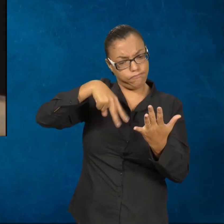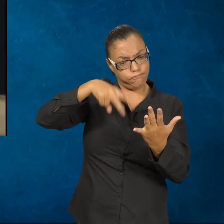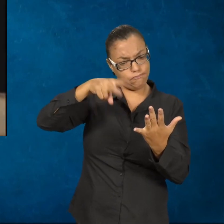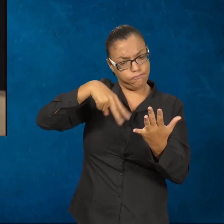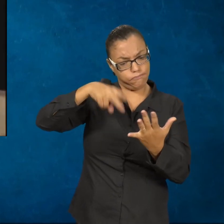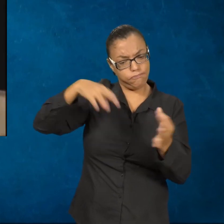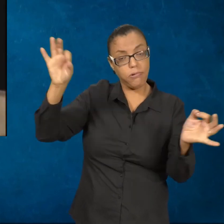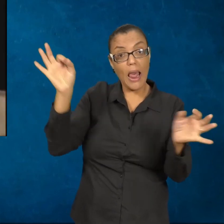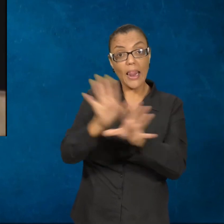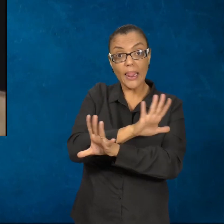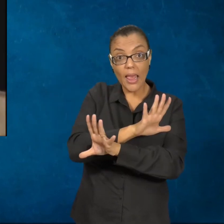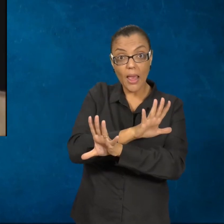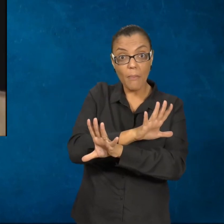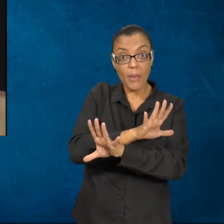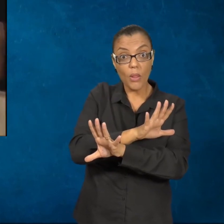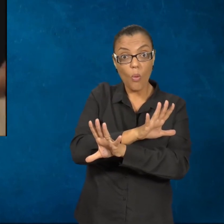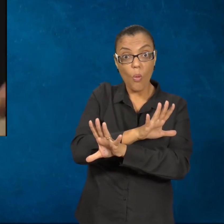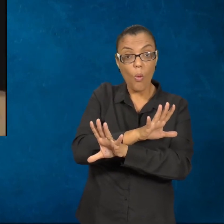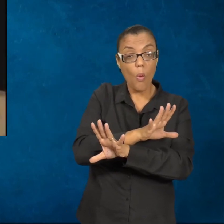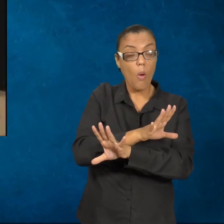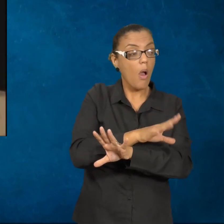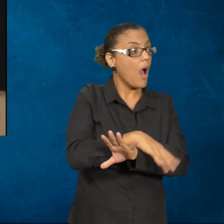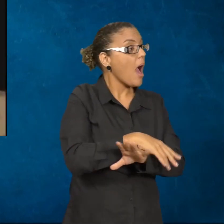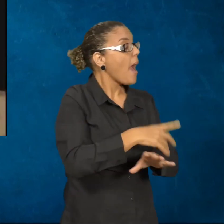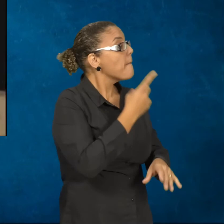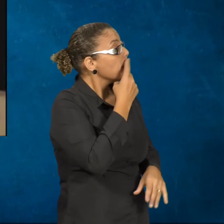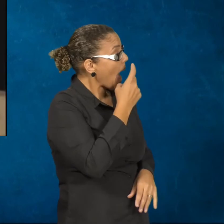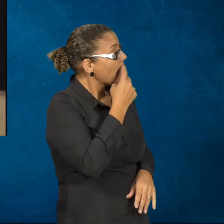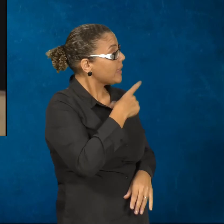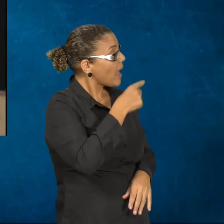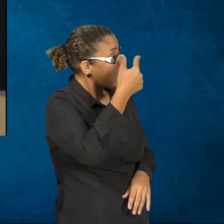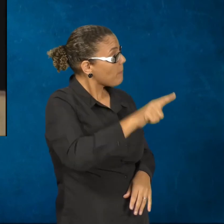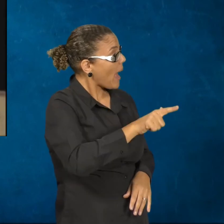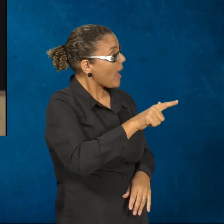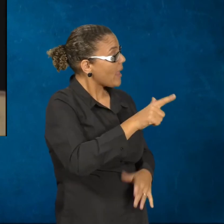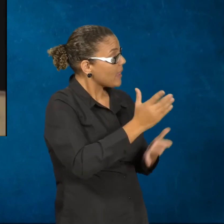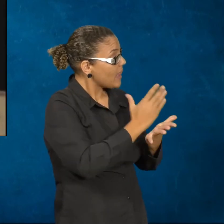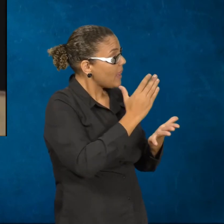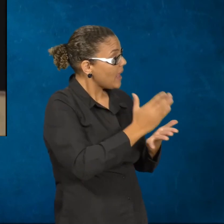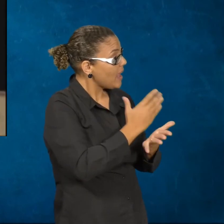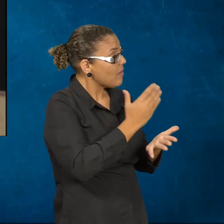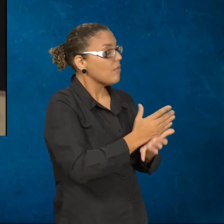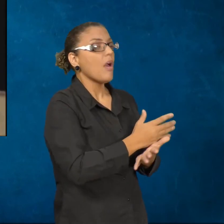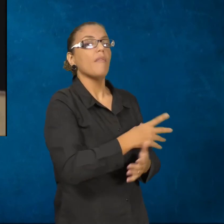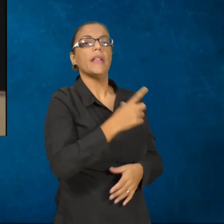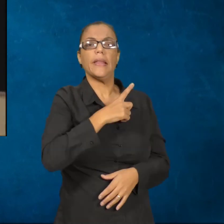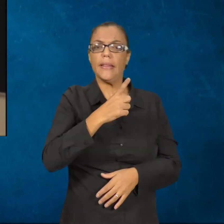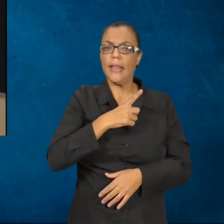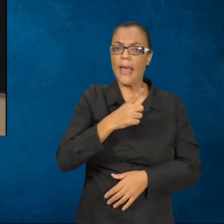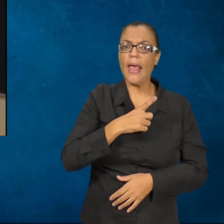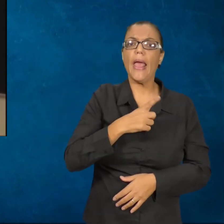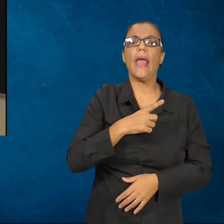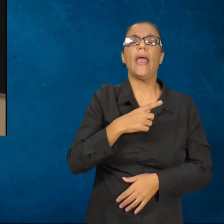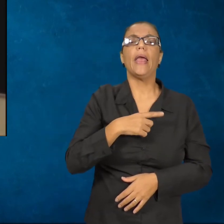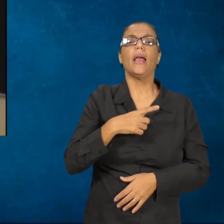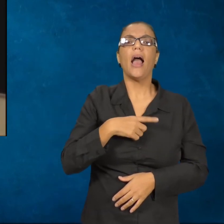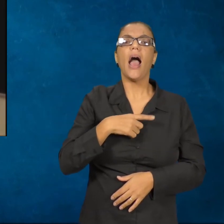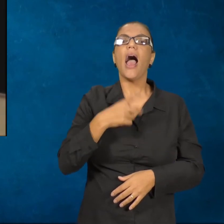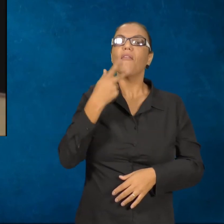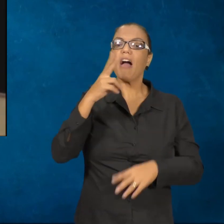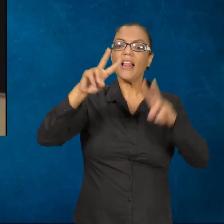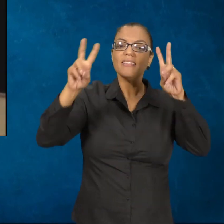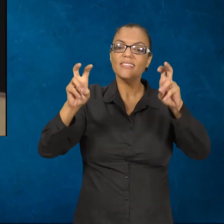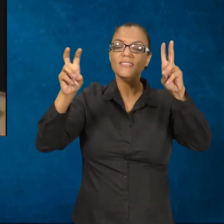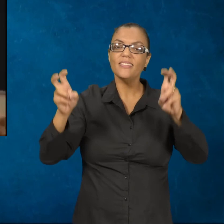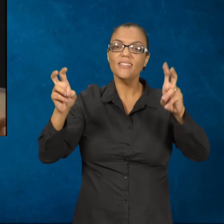tem. 4 volumes das Brumas de Avalon. Pá! Devorou. Pai, tem mais alguma coisa no gênero? Eu falei, chega, vamos mudar,